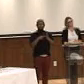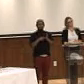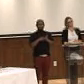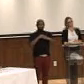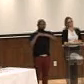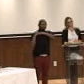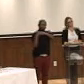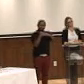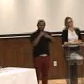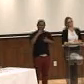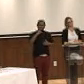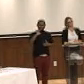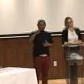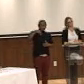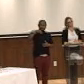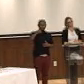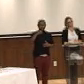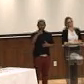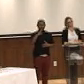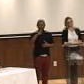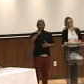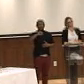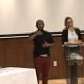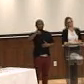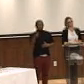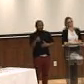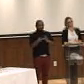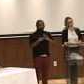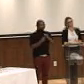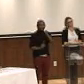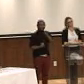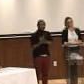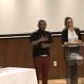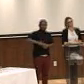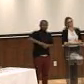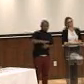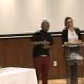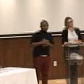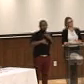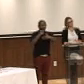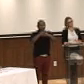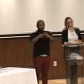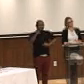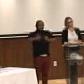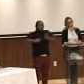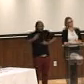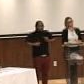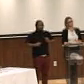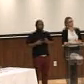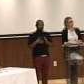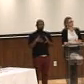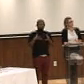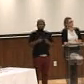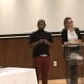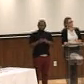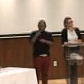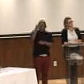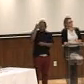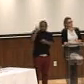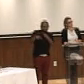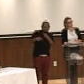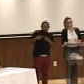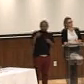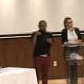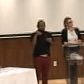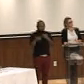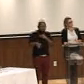é garantir o espaço para todos, o espaço formativo, o espaço construtivo, o espaço do debate, do divergente, daquele que diz não